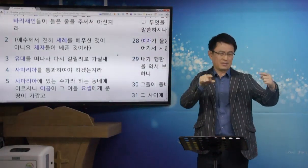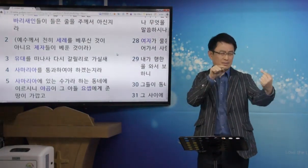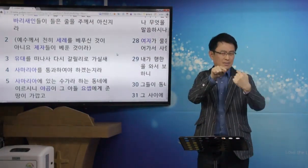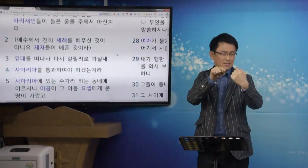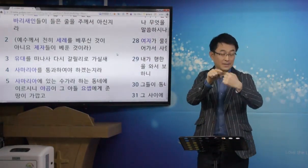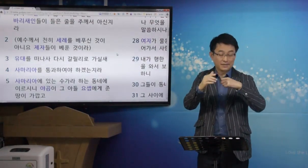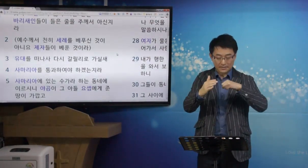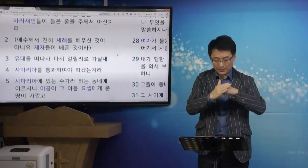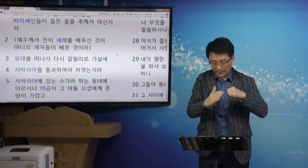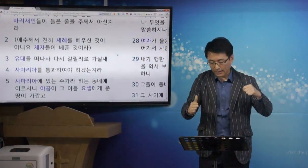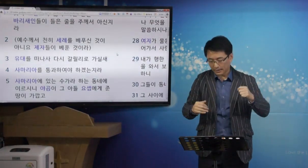교통 이제